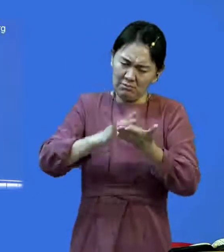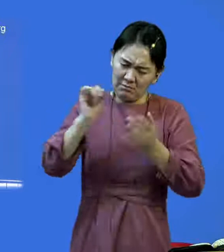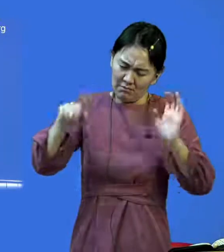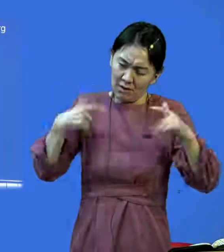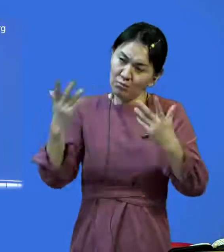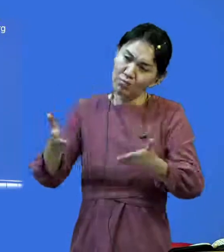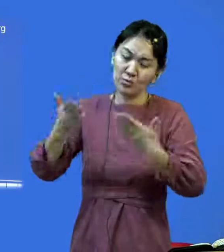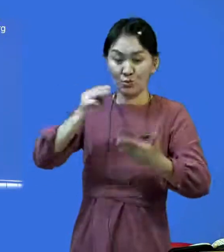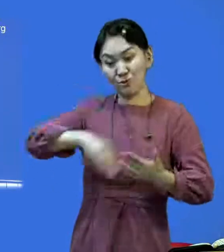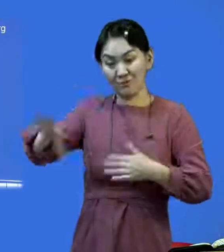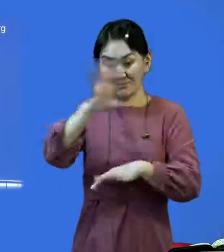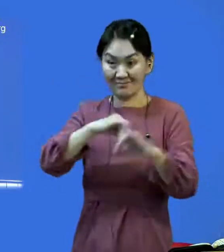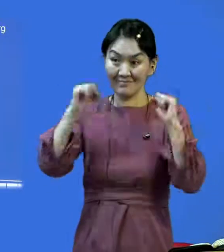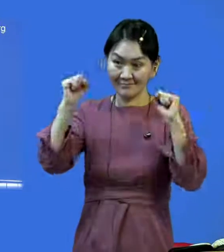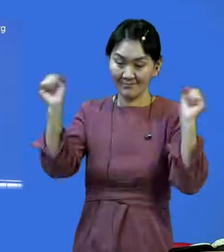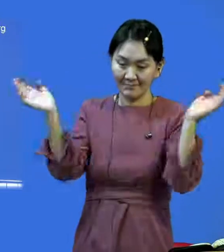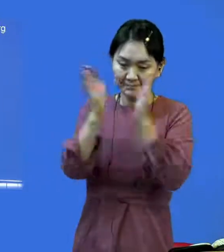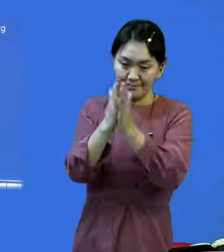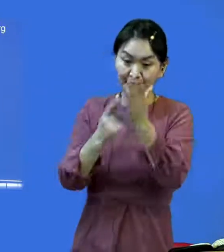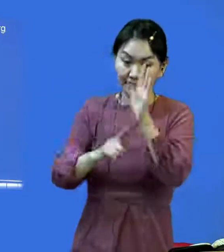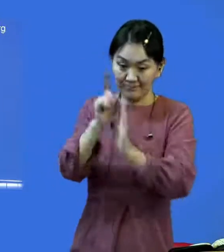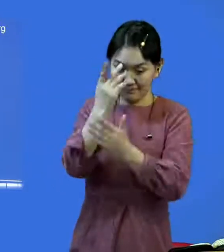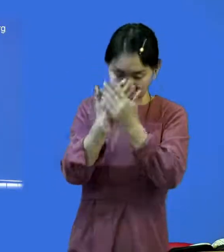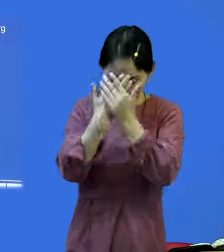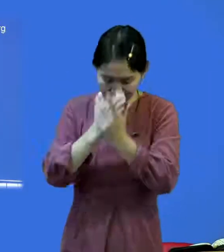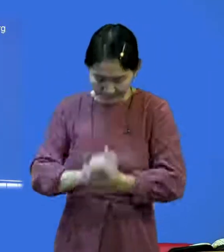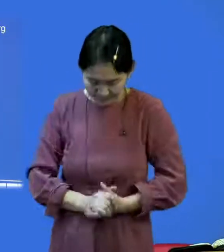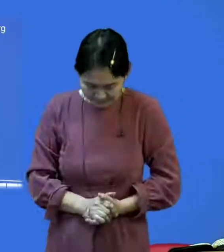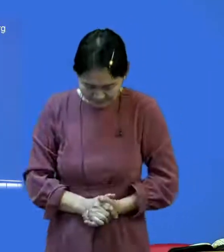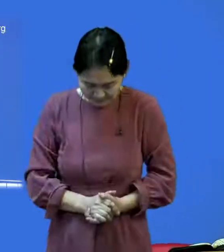хөөр байхын төлөө хичээцгээе. За залбирцгаая.